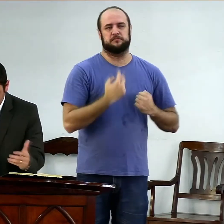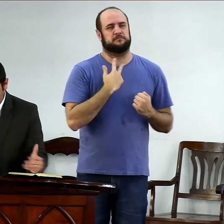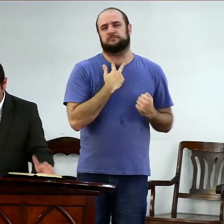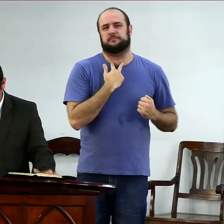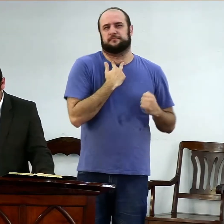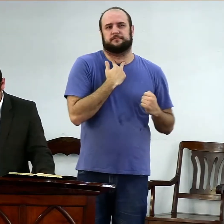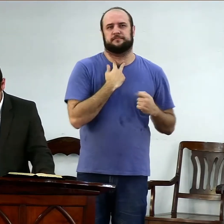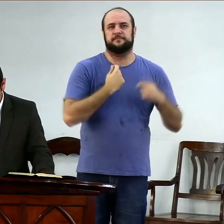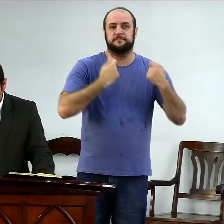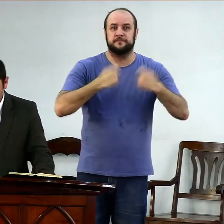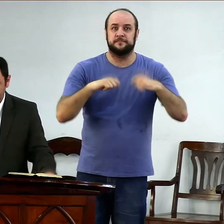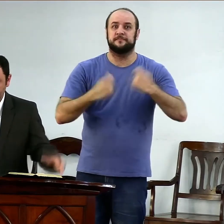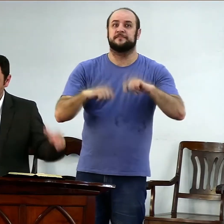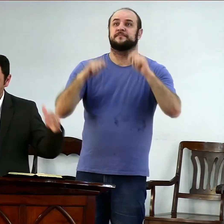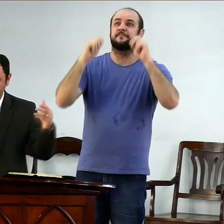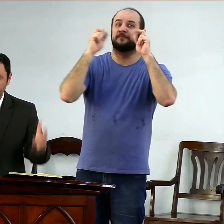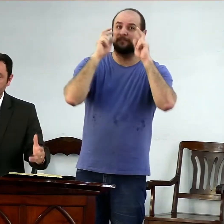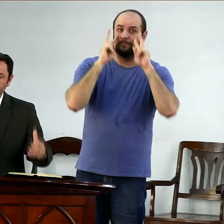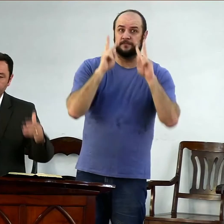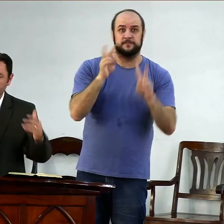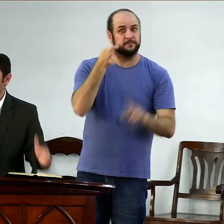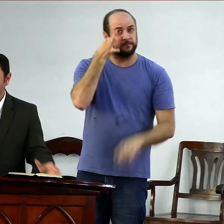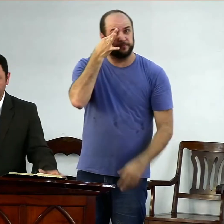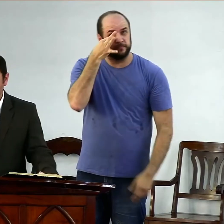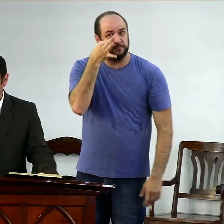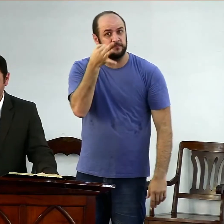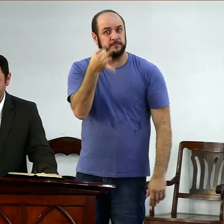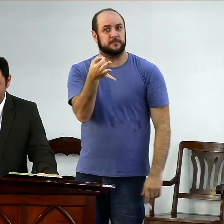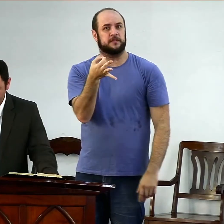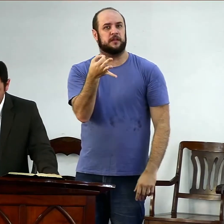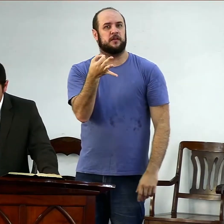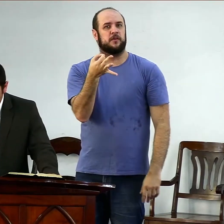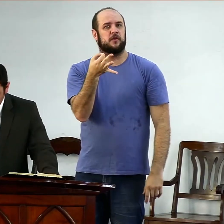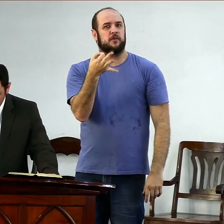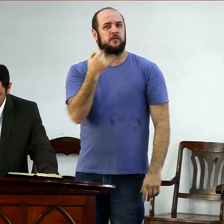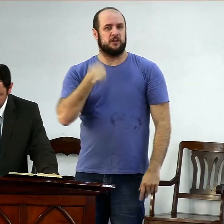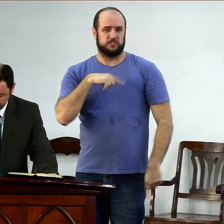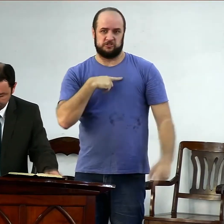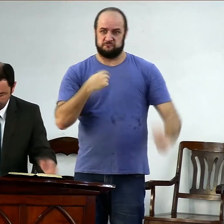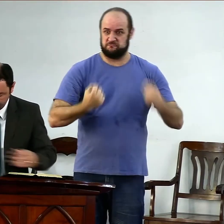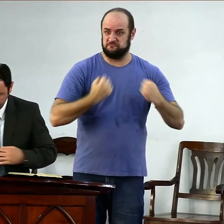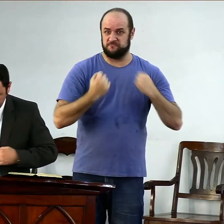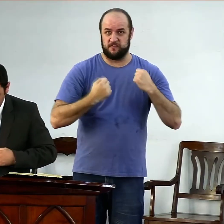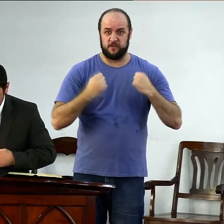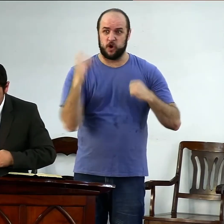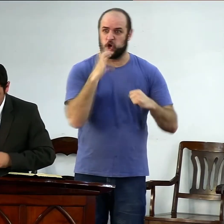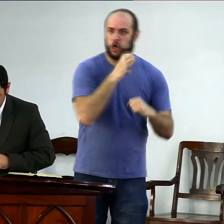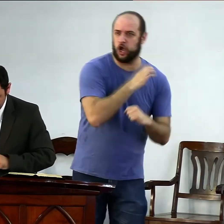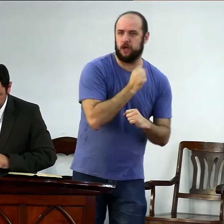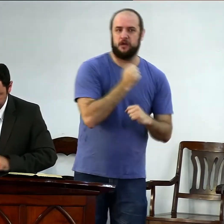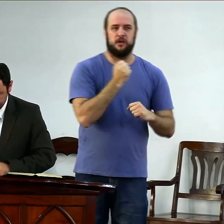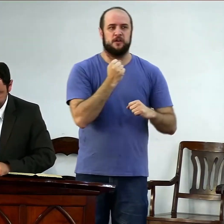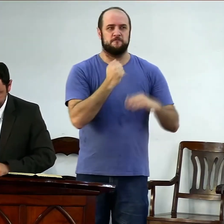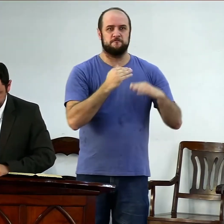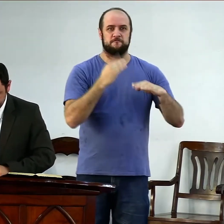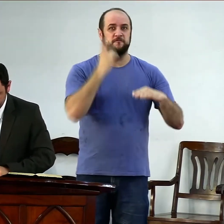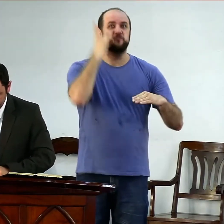precisamos observar que, fazendo assim, nós não vamos acrescentar nenhum dia sequer em nossa